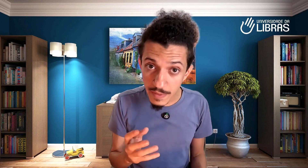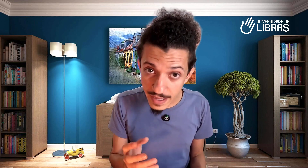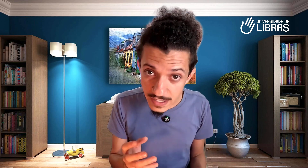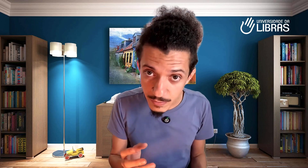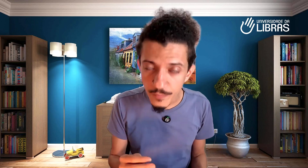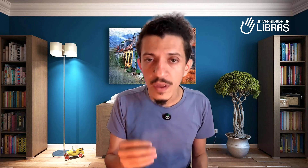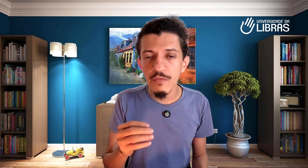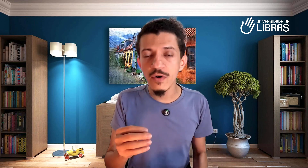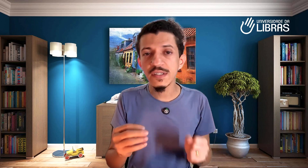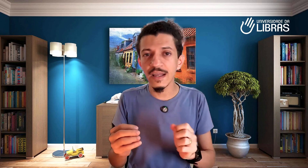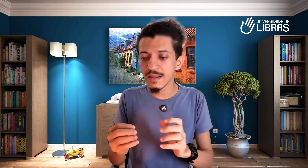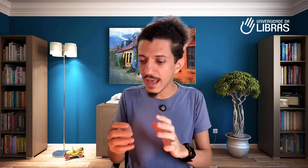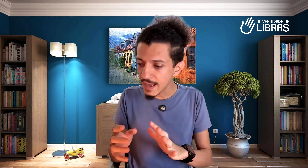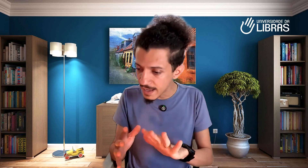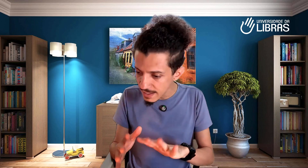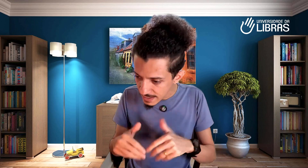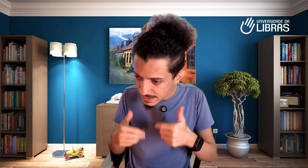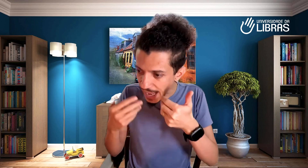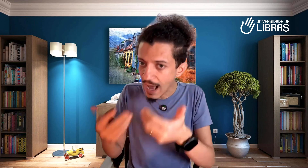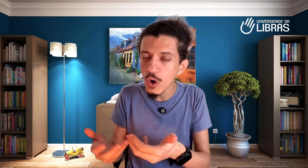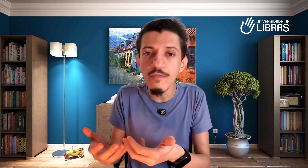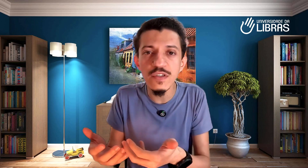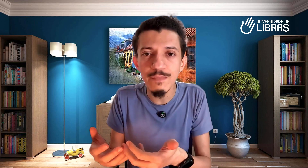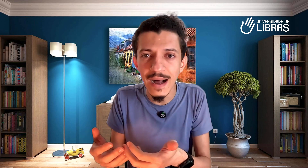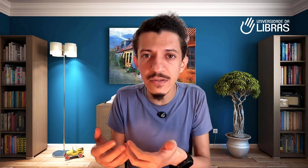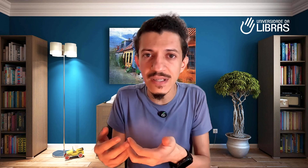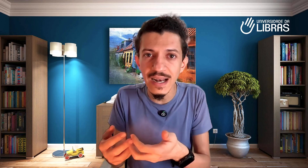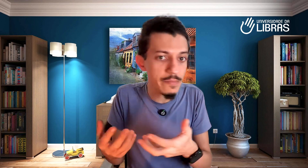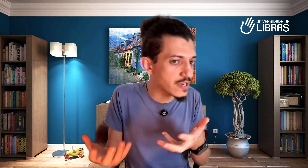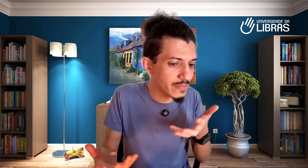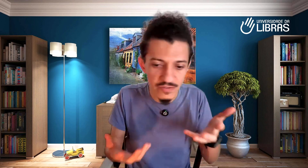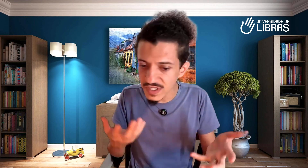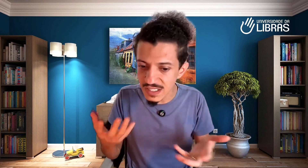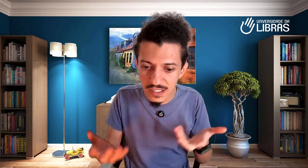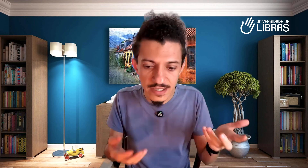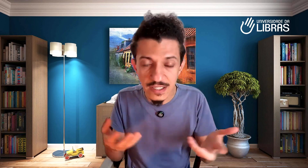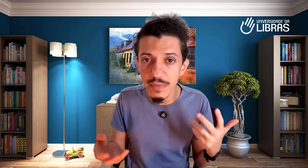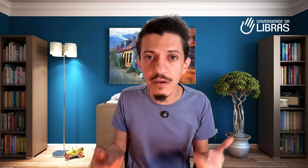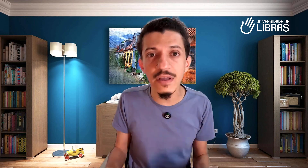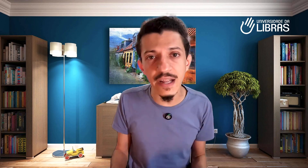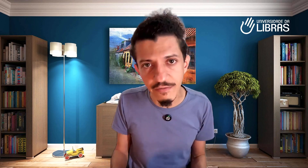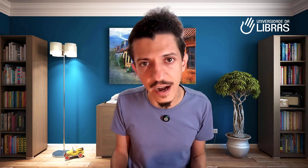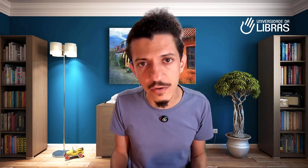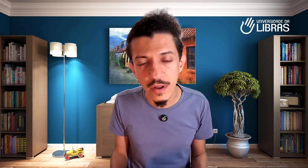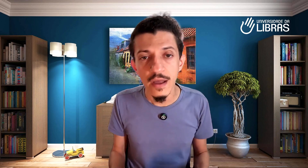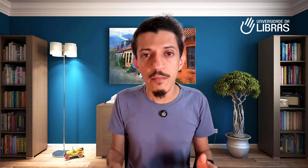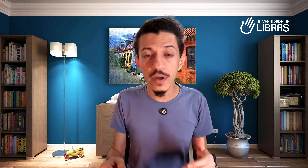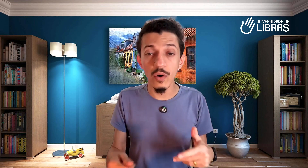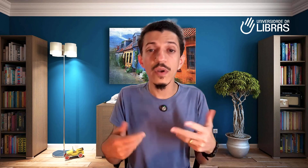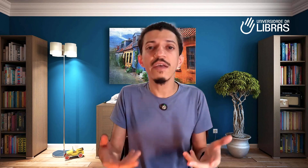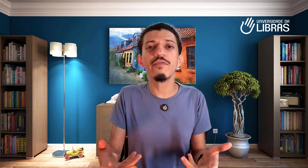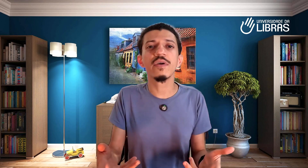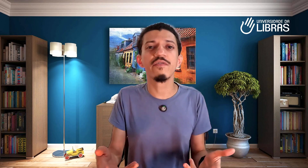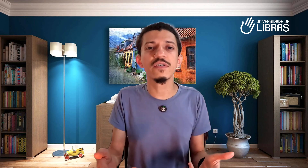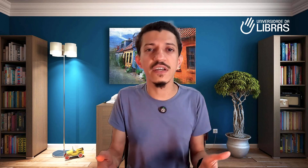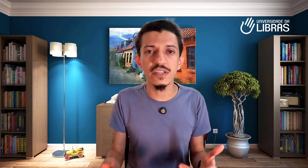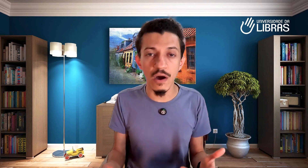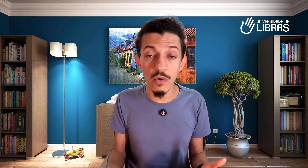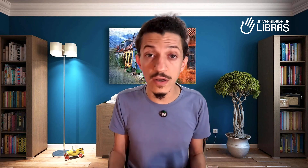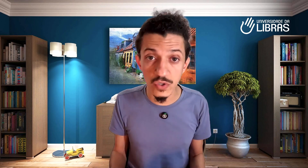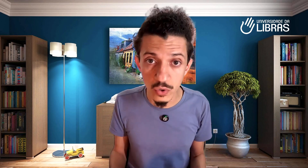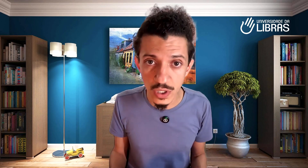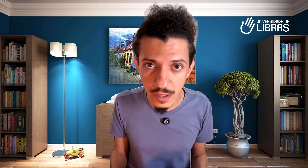até mesmo você queira dar novos passos na Libras, mas você se sente assim meio que travado, porque o nível que você